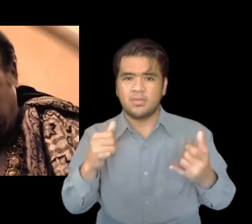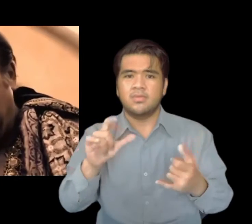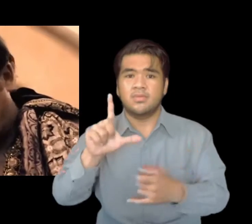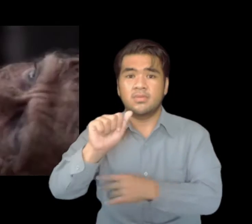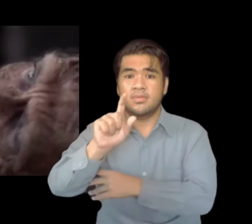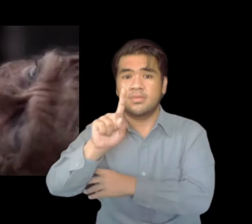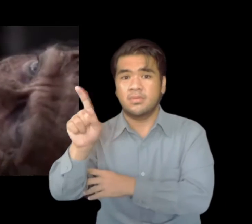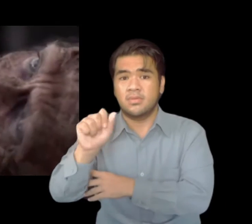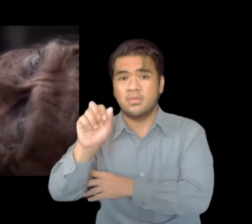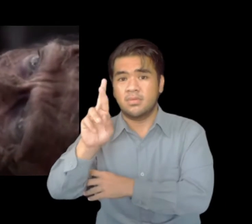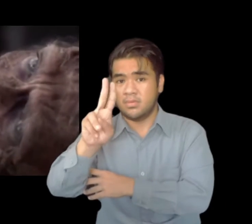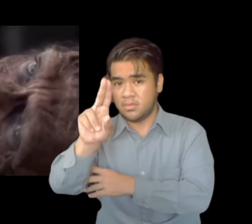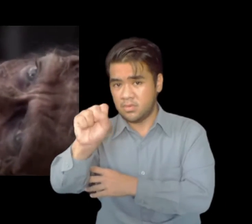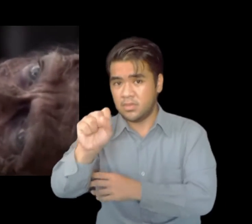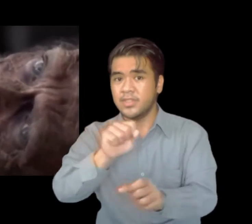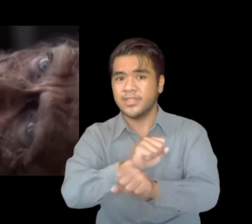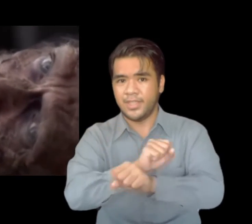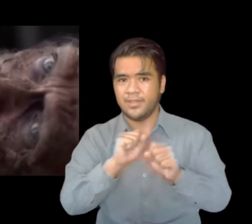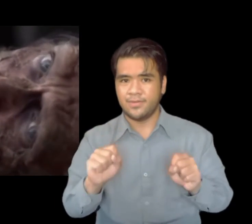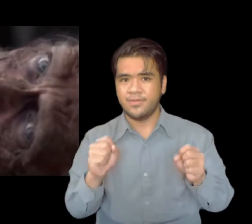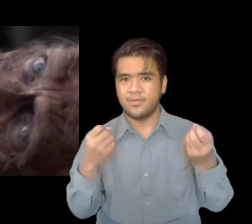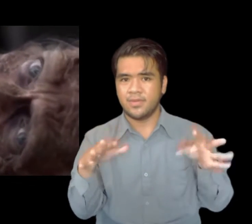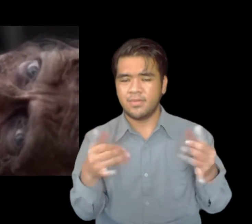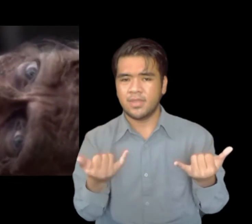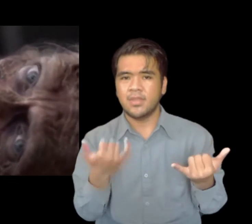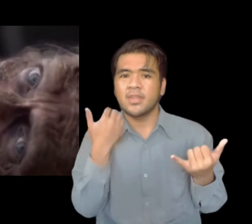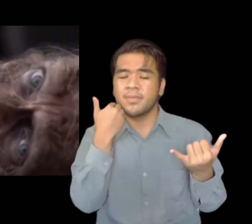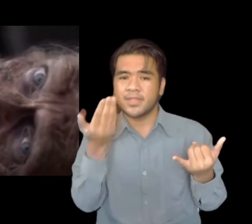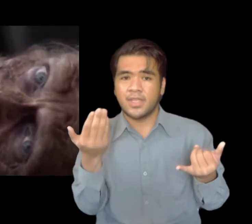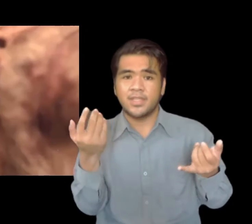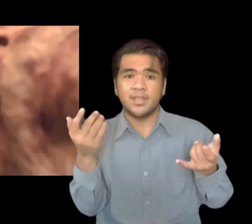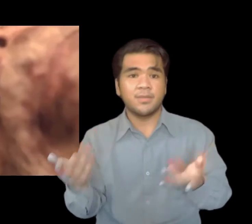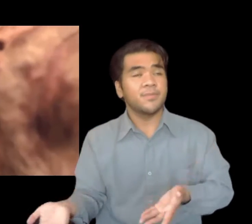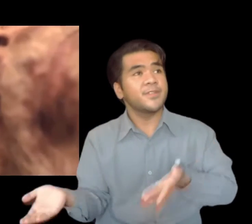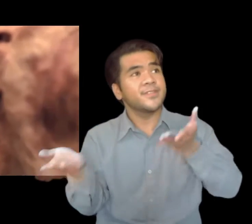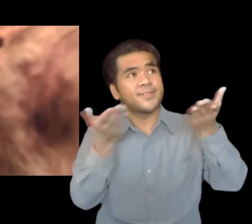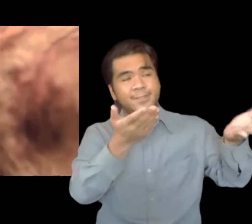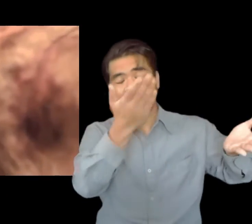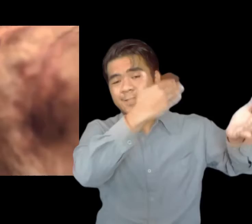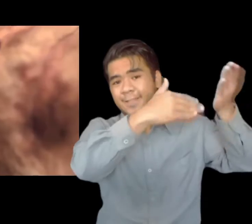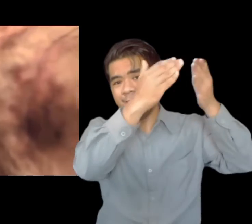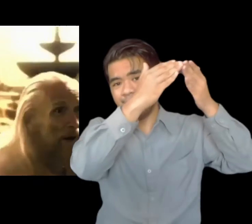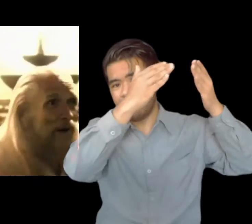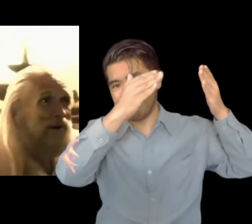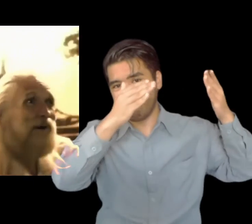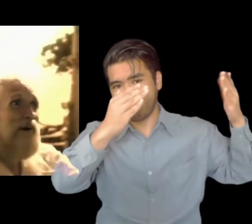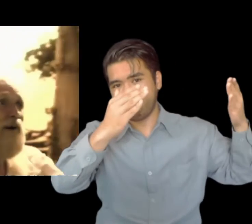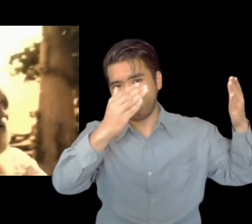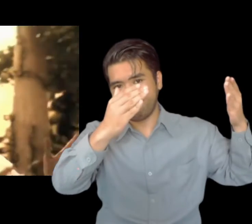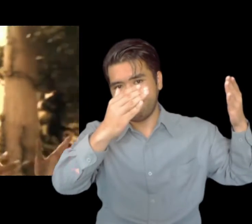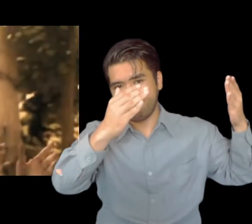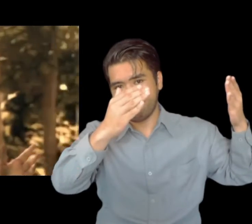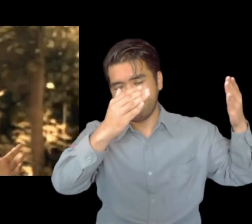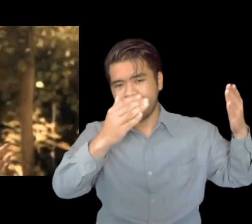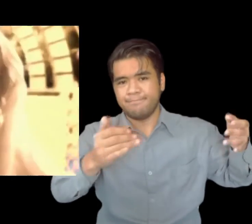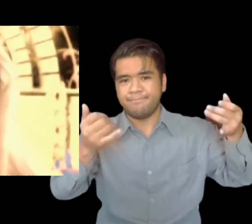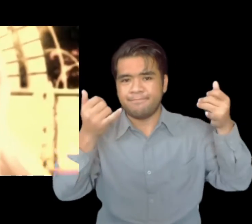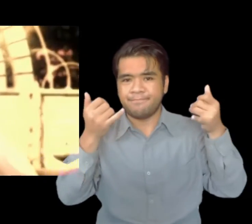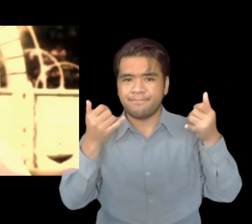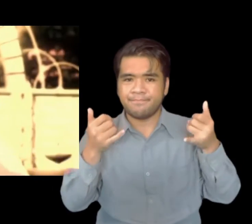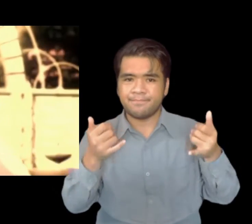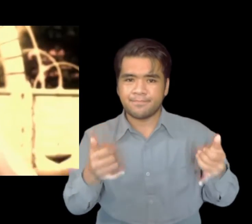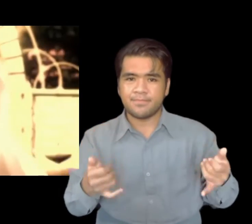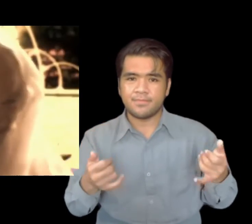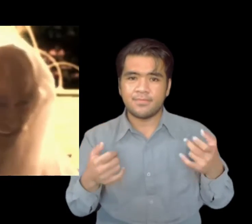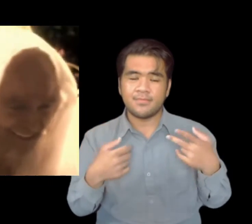mayaman. Si Lazaro ay kumakatawan sa isang matuwid na tao. At nang siya ay namatay, dinala siya ng mga anghel sa piling